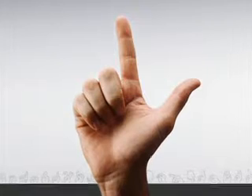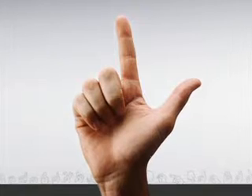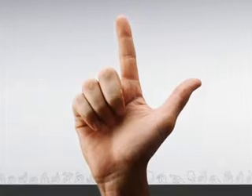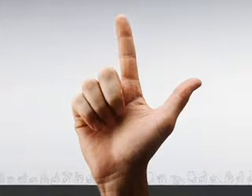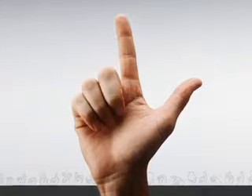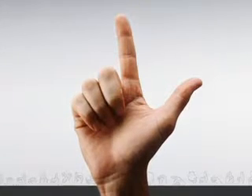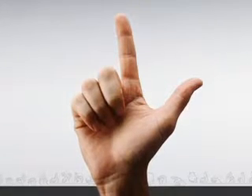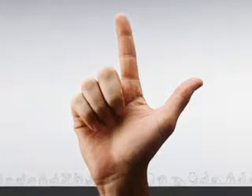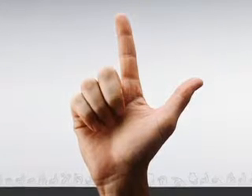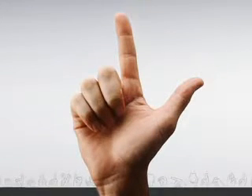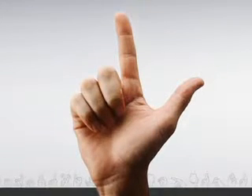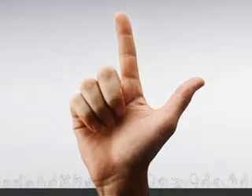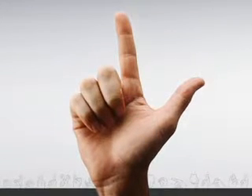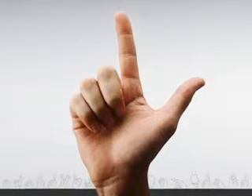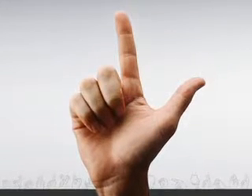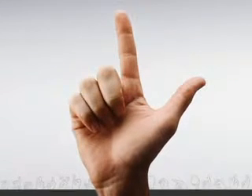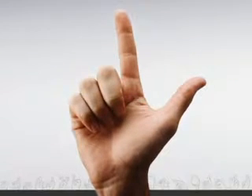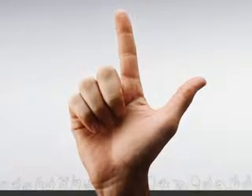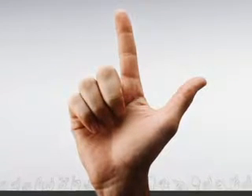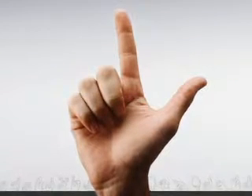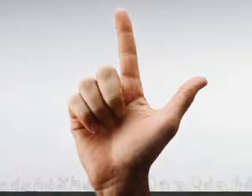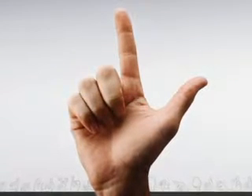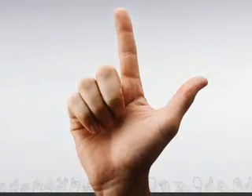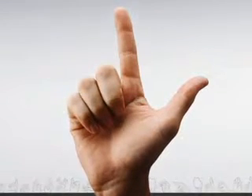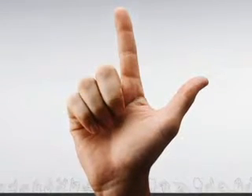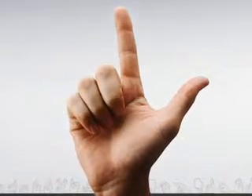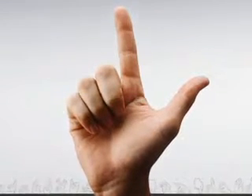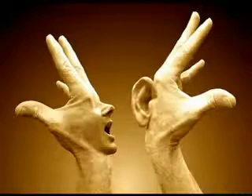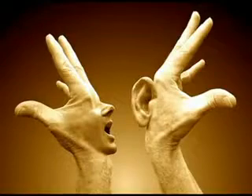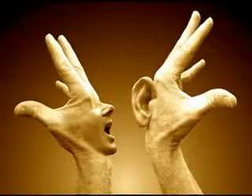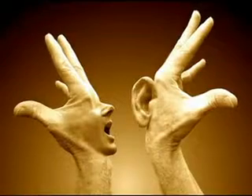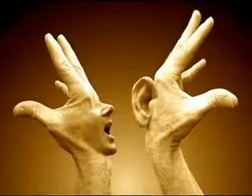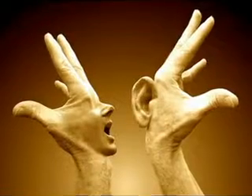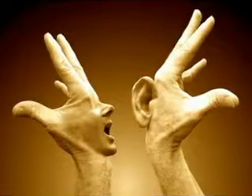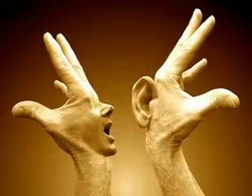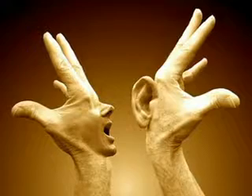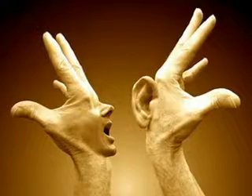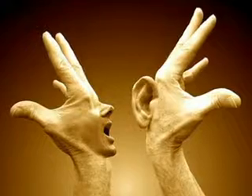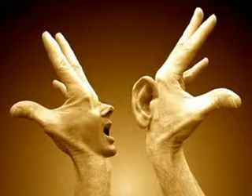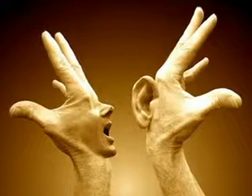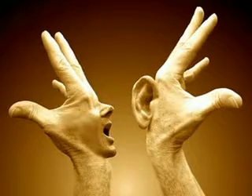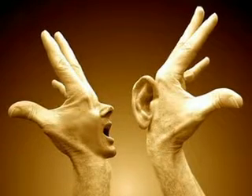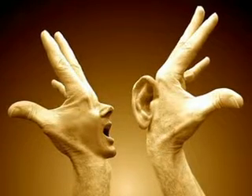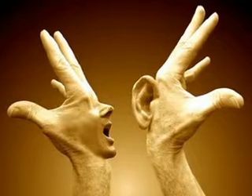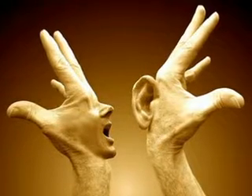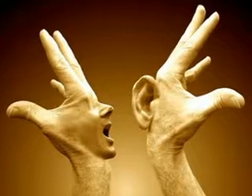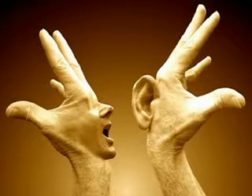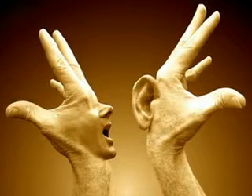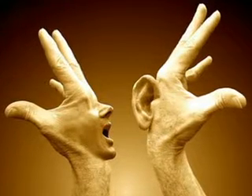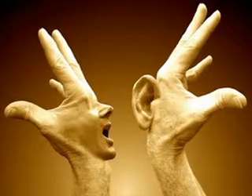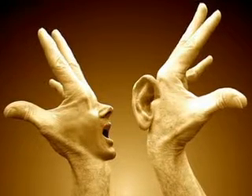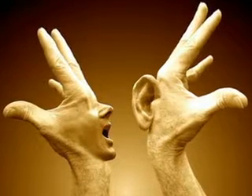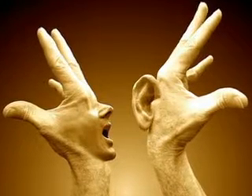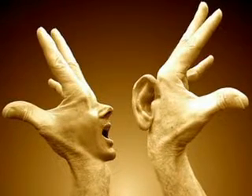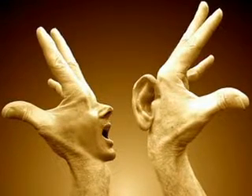que transmite os sentimentos que, para os ouvintes, são transmitidos pela entonação da voz, os quais juntos